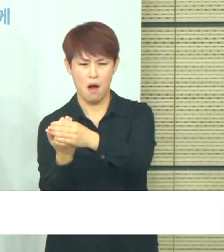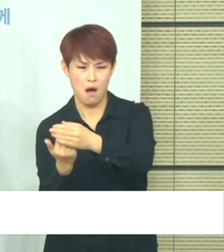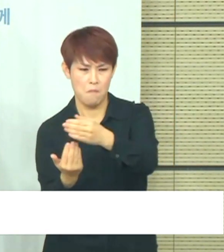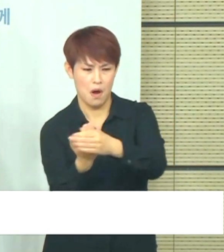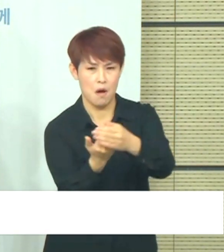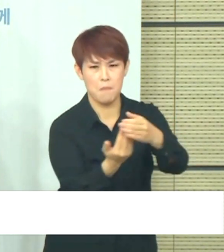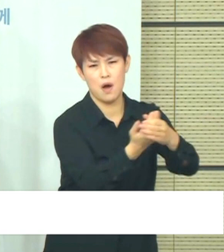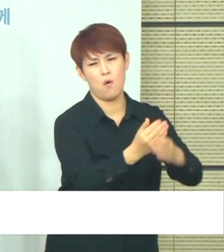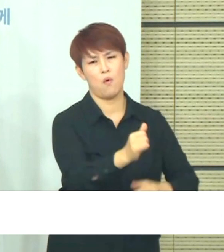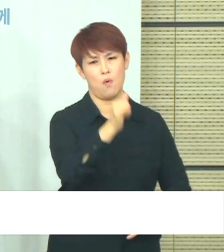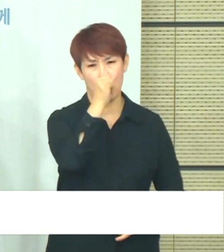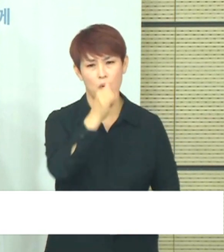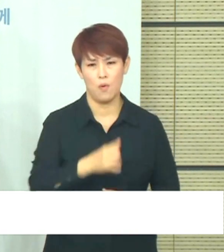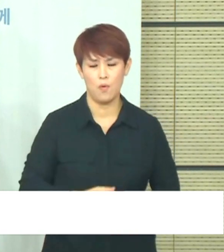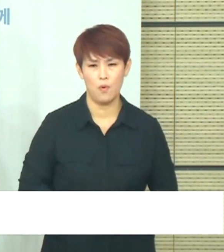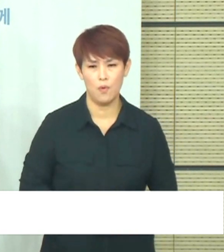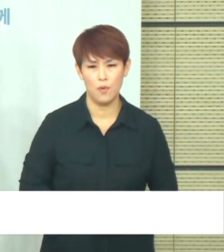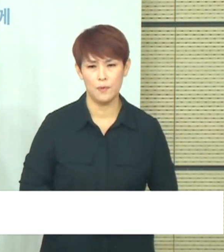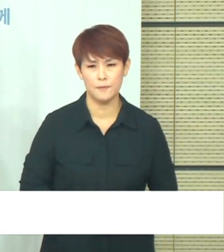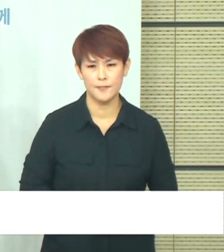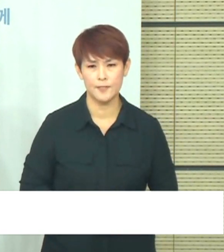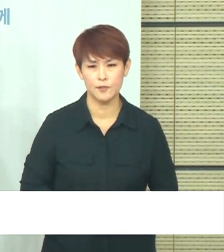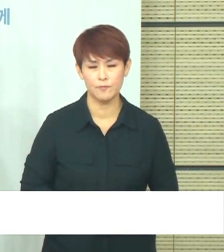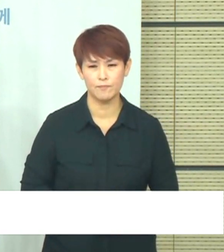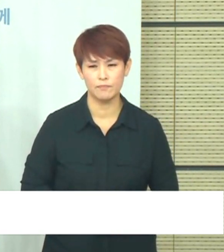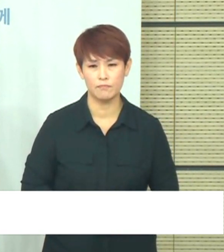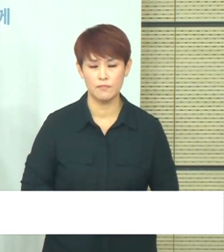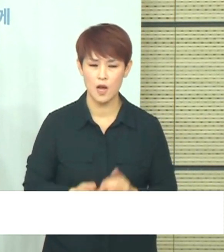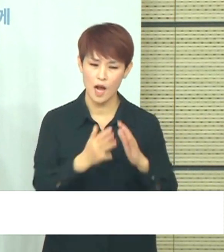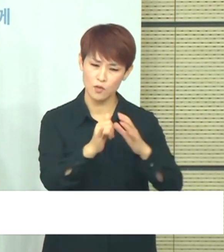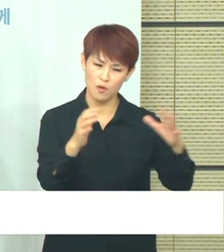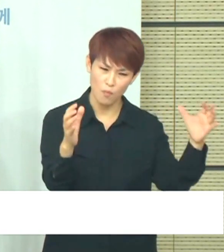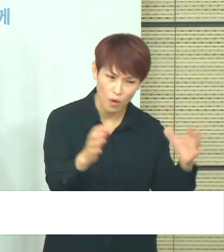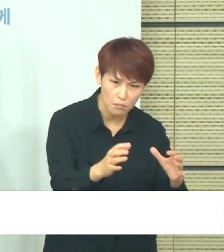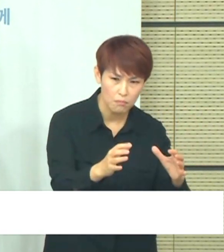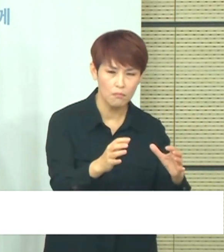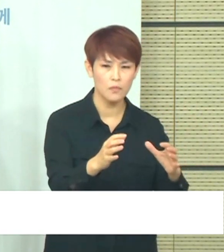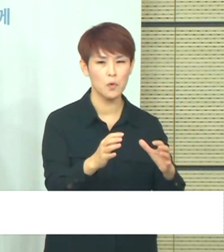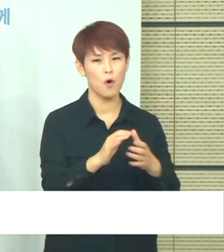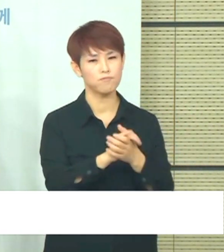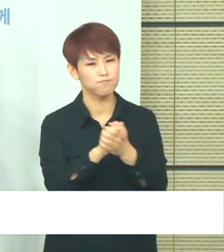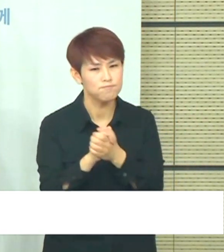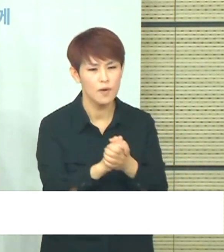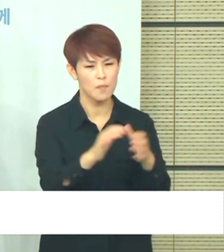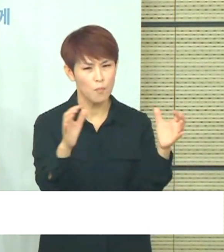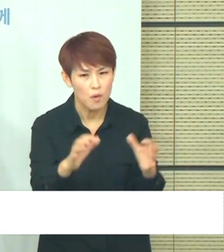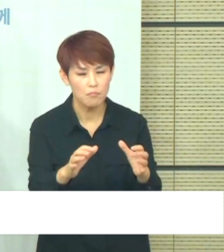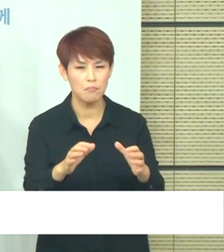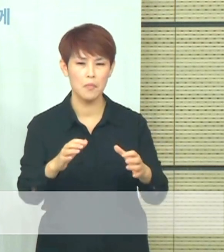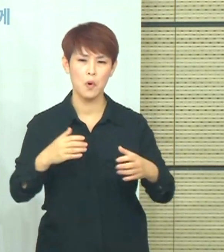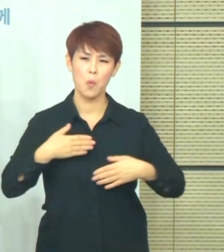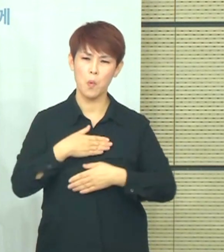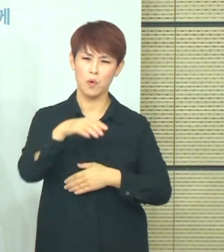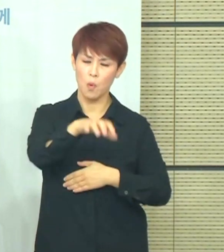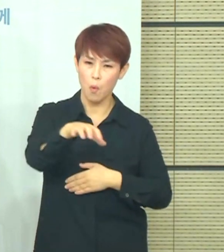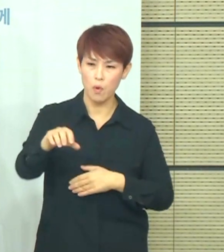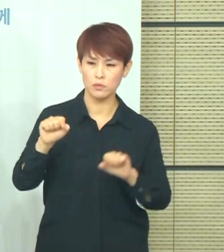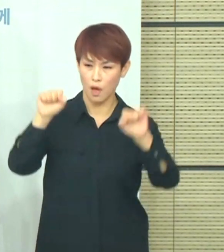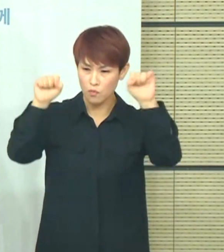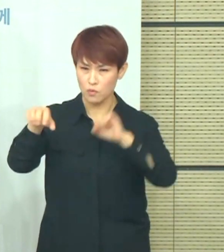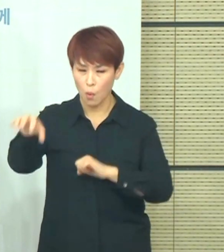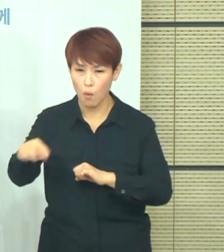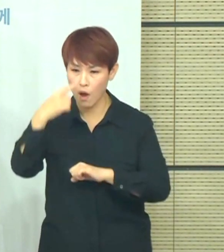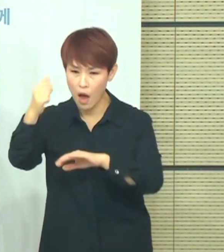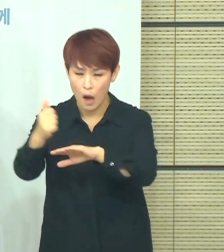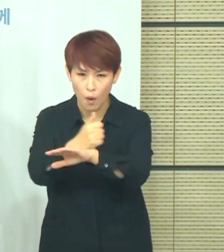다양한 감염이 나타난다는 것입니다. 가족 모임, 지인 간 친목 모임, 사우나, 체육시설,